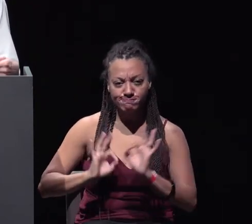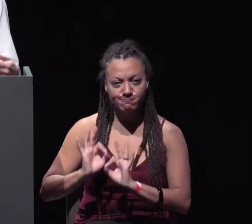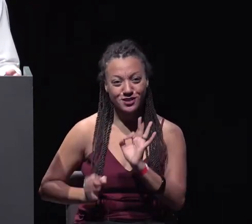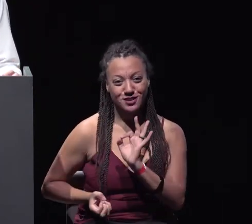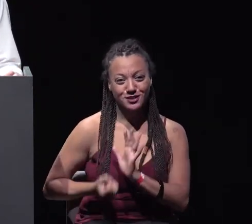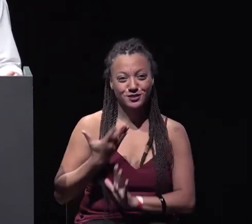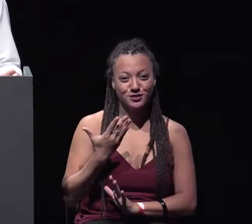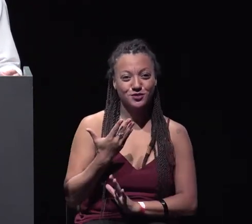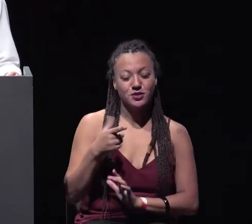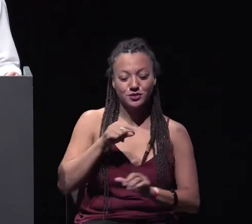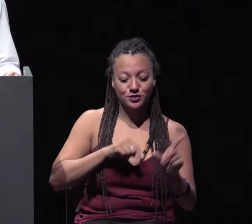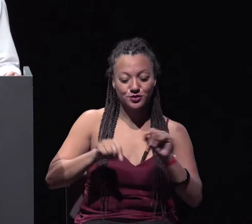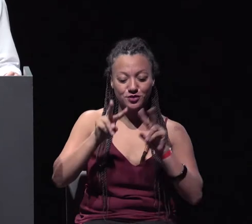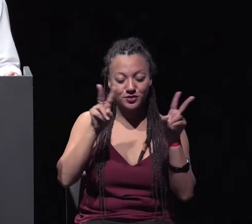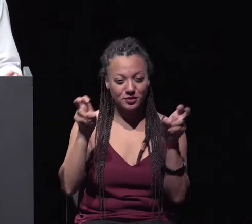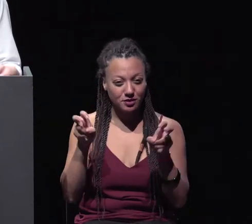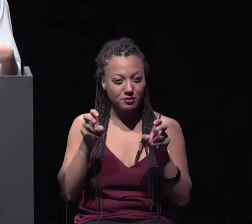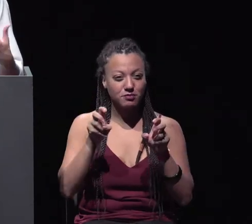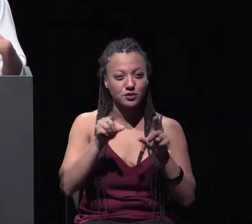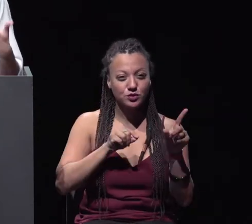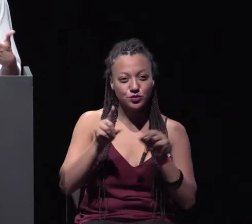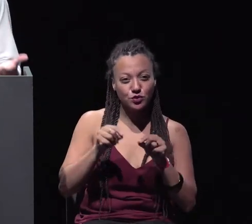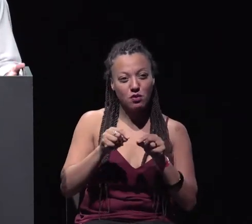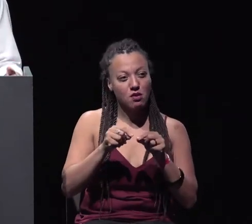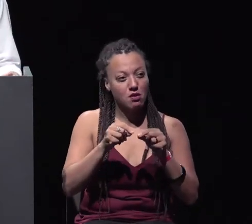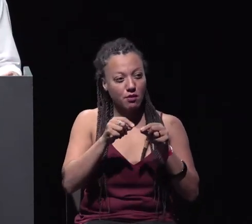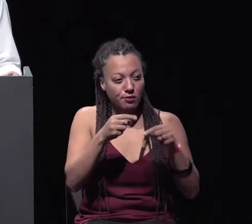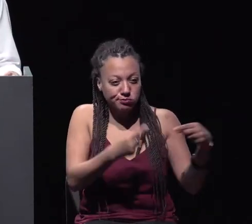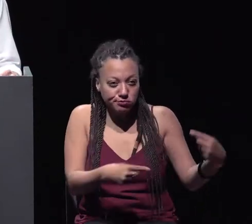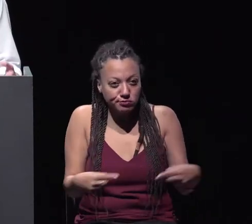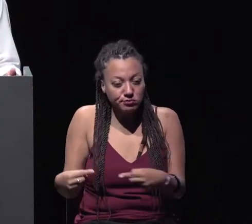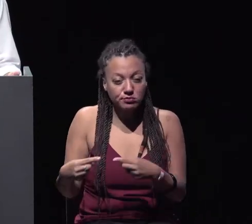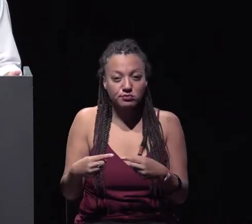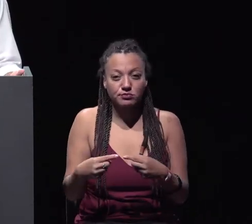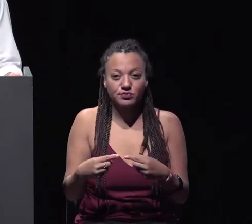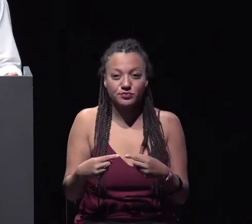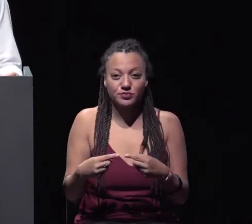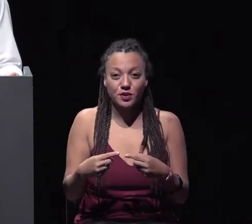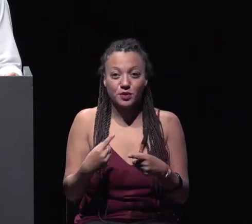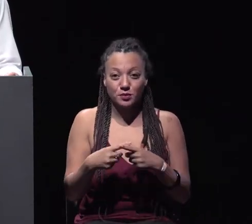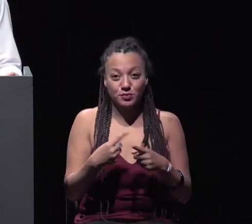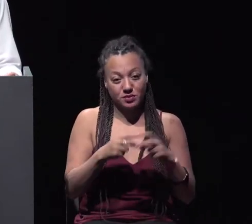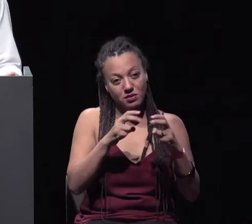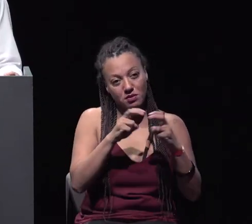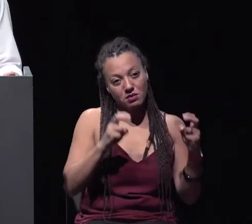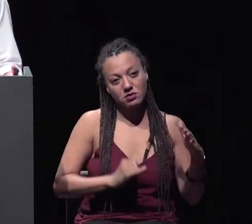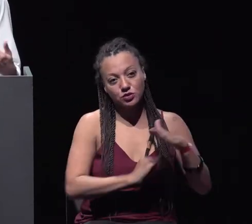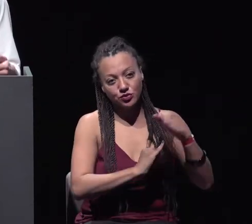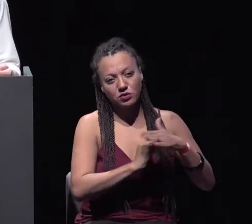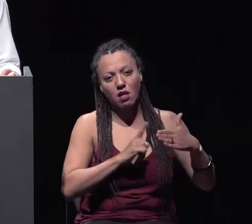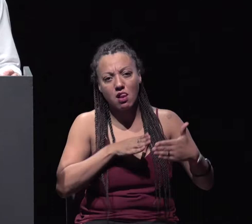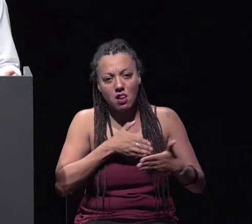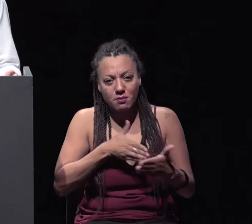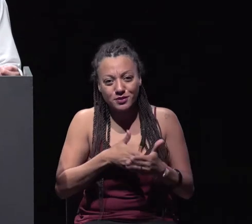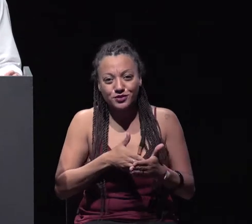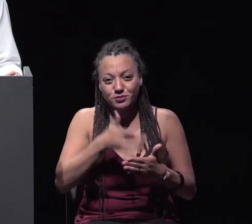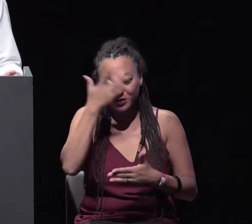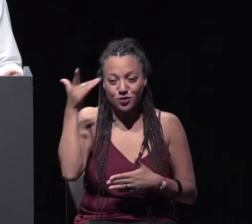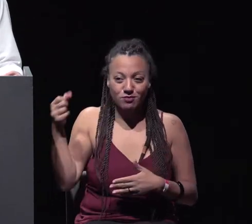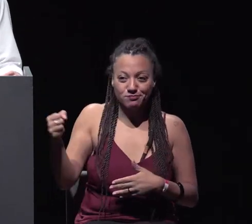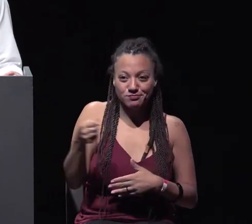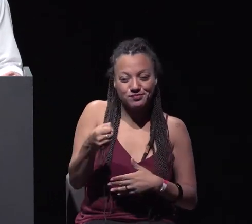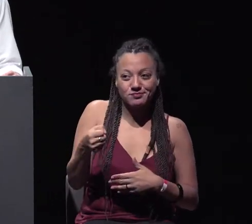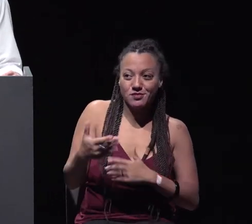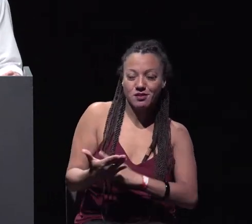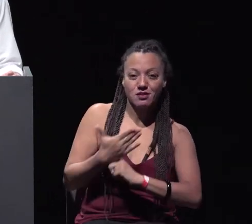programa escolheu os temas e as abordagens que nos permitirão e além das nossas limitações institucionais e contribuir com as agendas